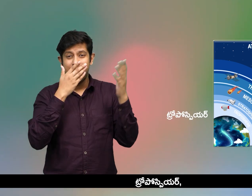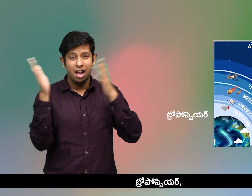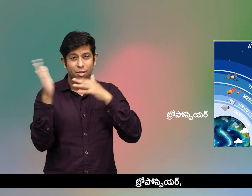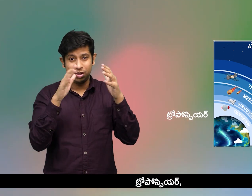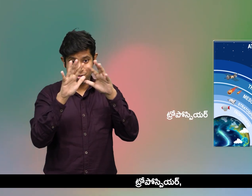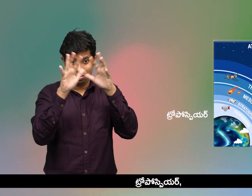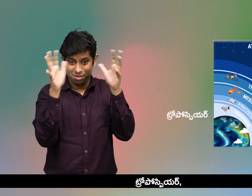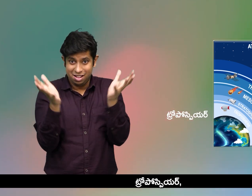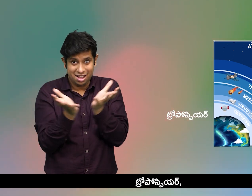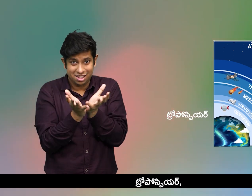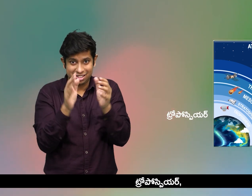ట్రోపోస్పియర్,